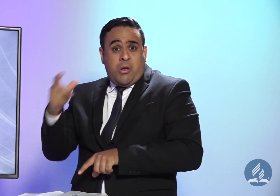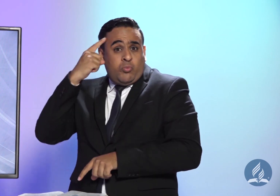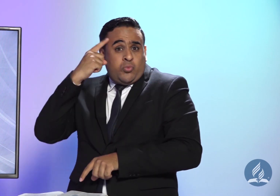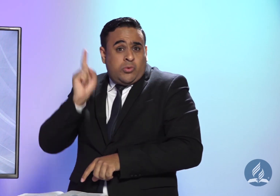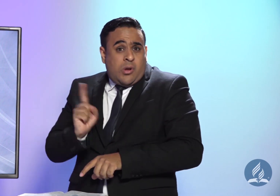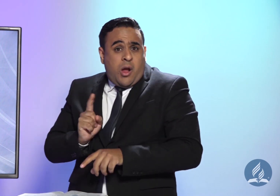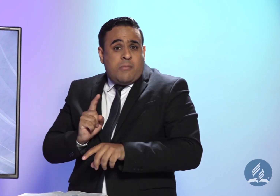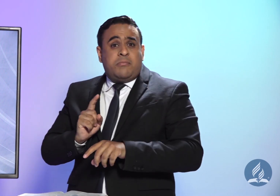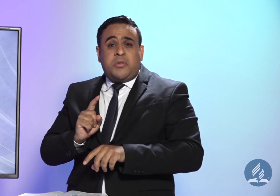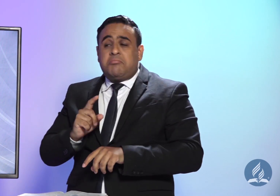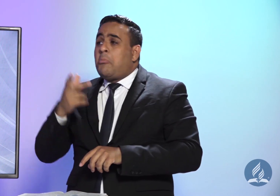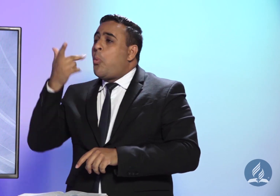mentira?